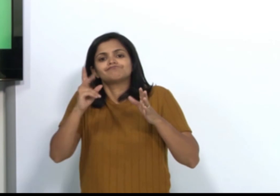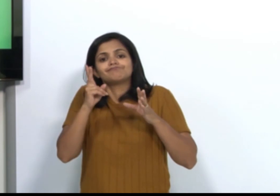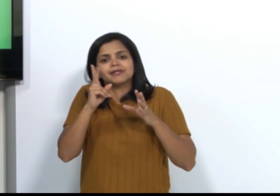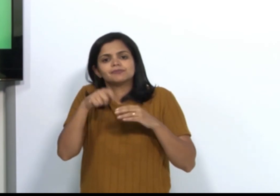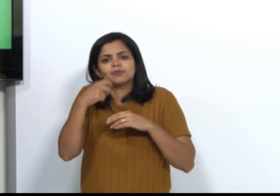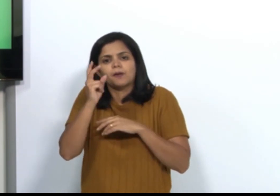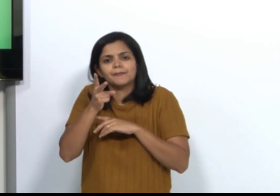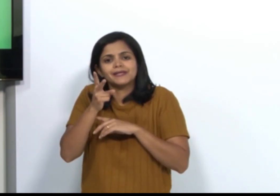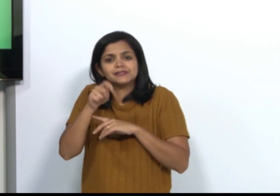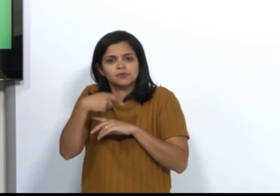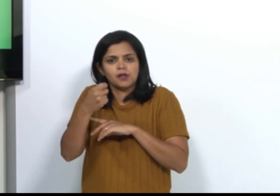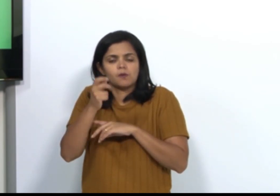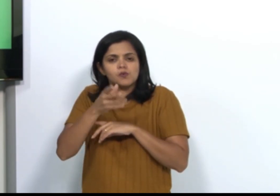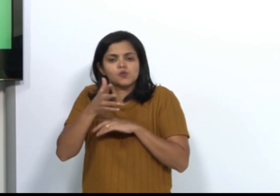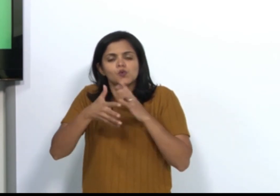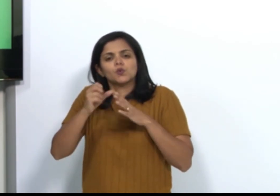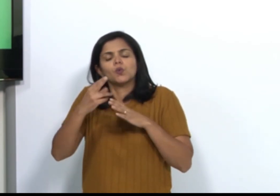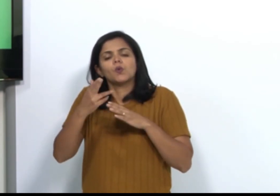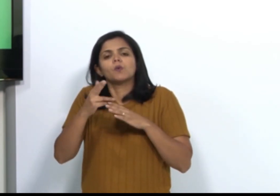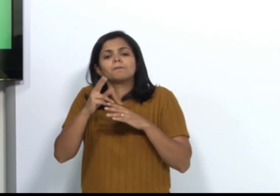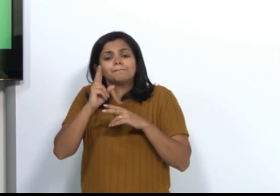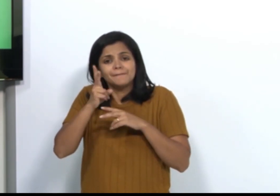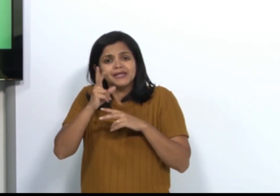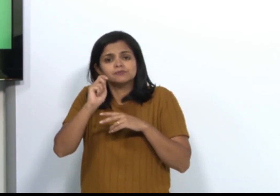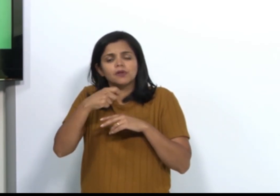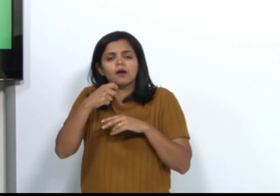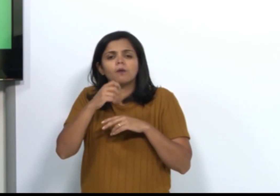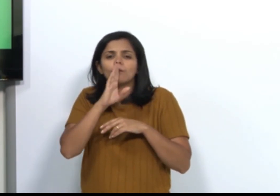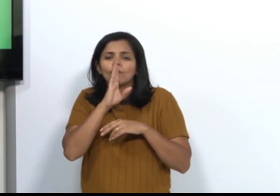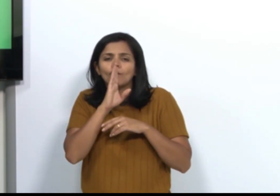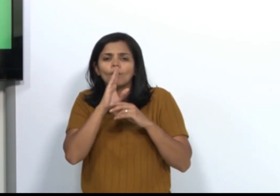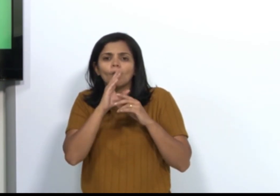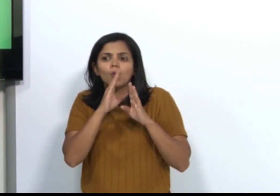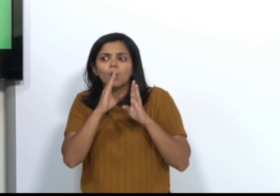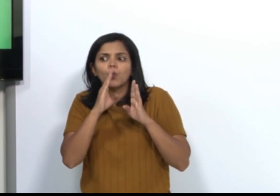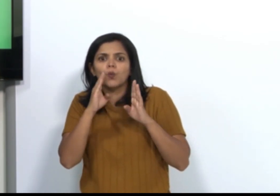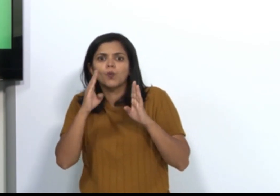exemplo, essa duração do sinal?